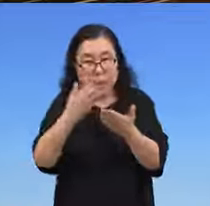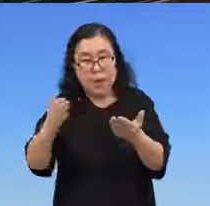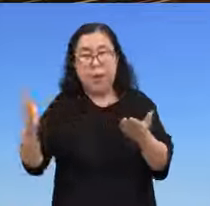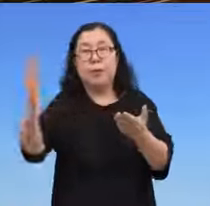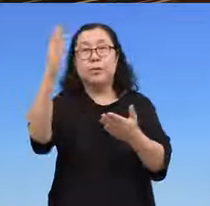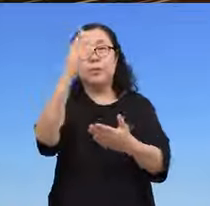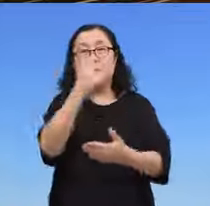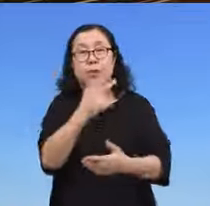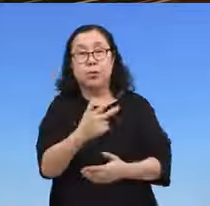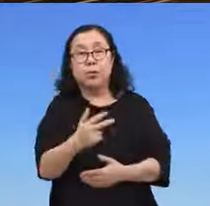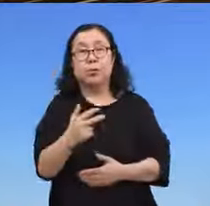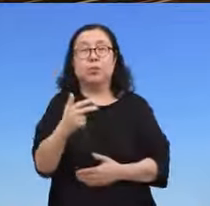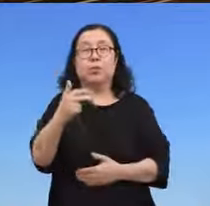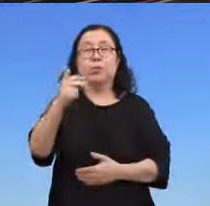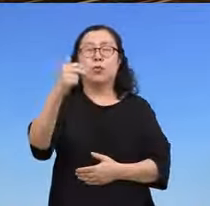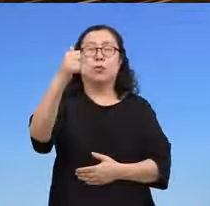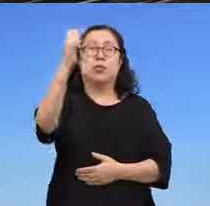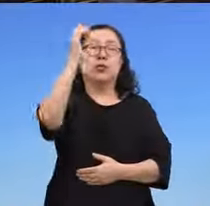베푸시는 주,